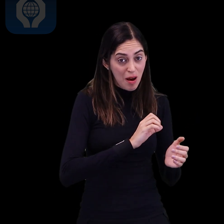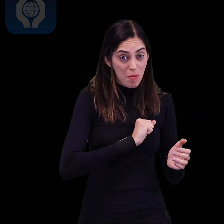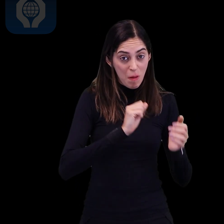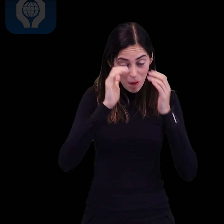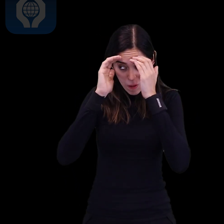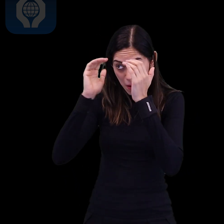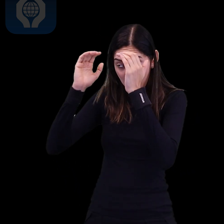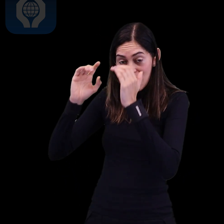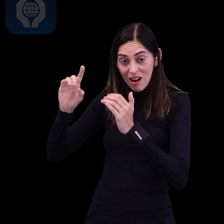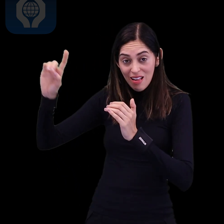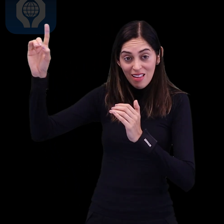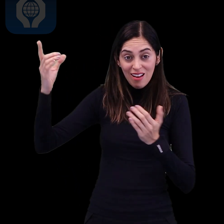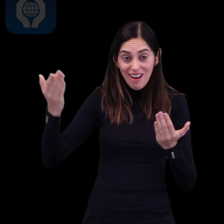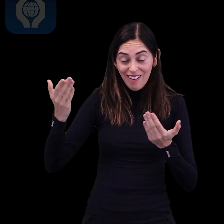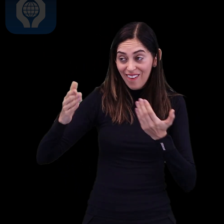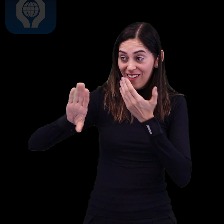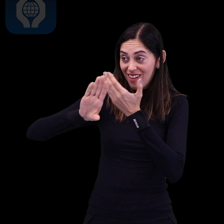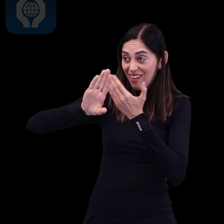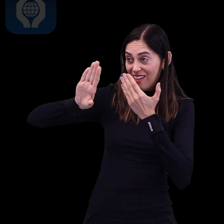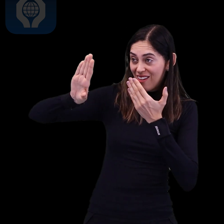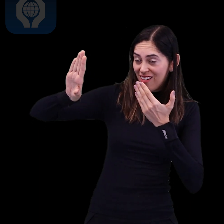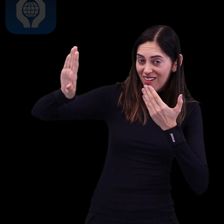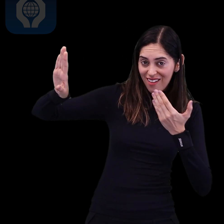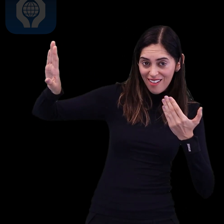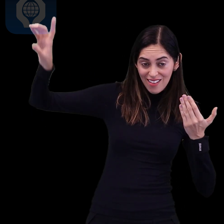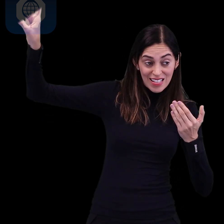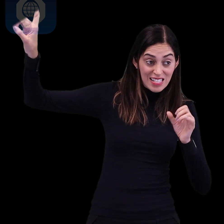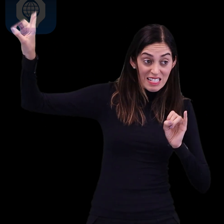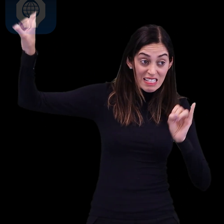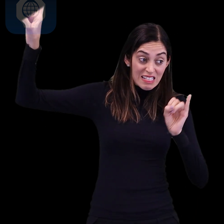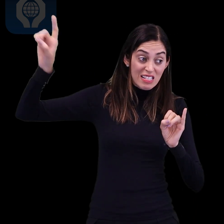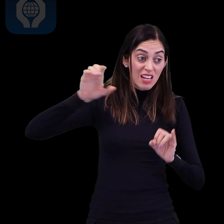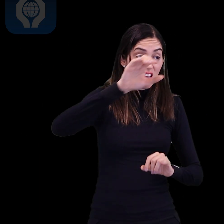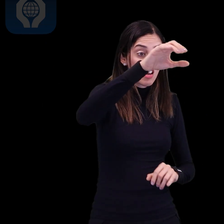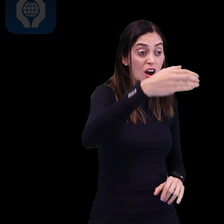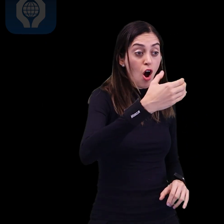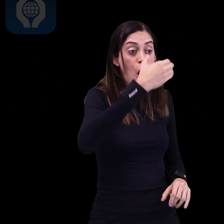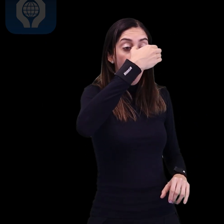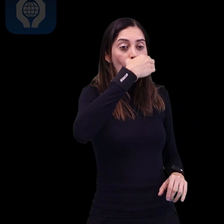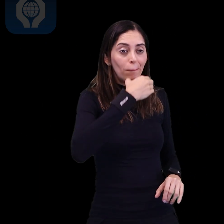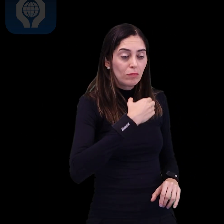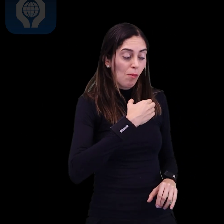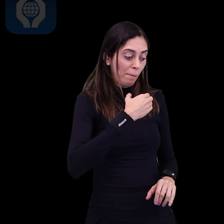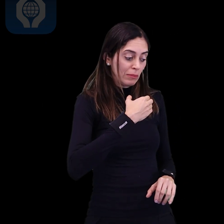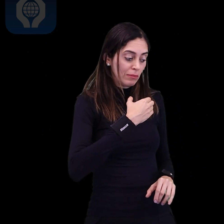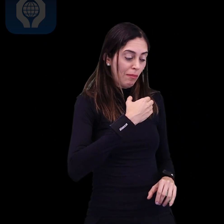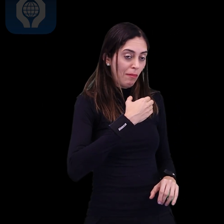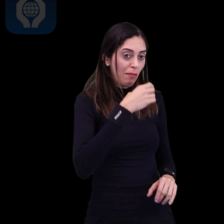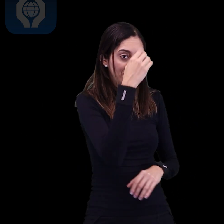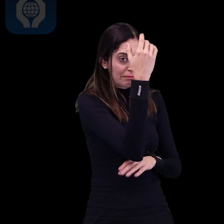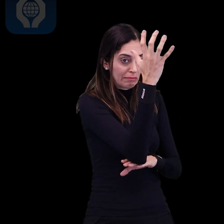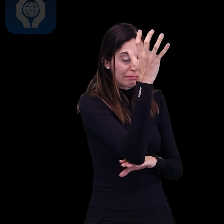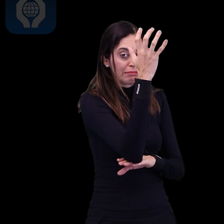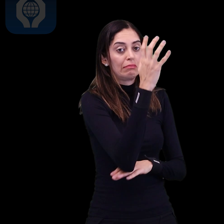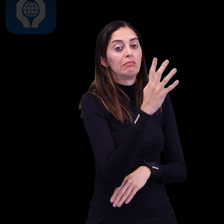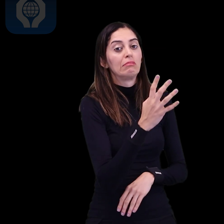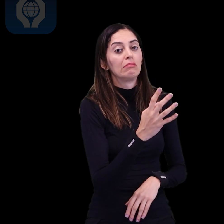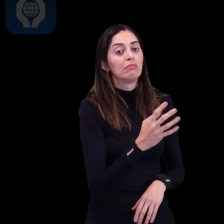obedecer a Deus, ficaria separada dele se Adão comesse do fruto proibido. Segundo, separação